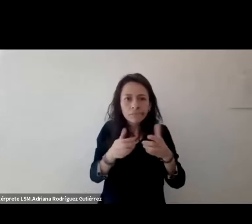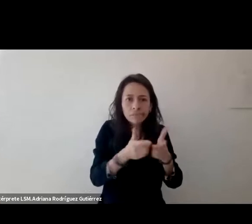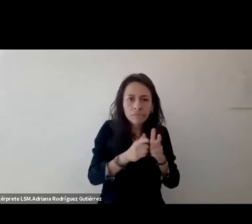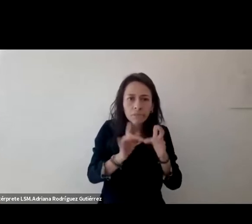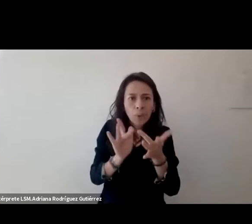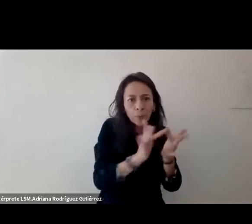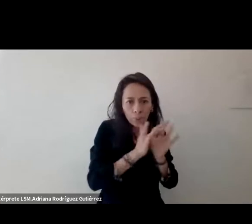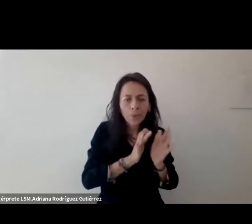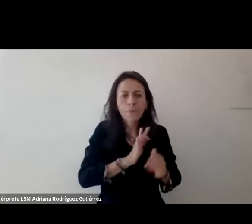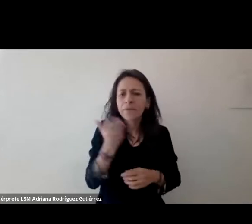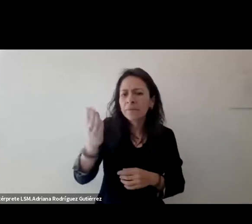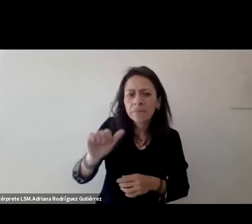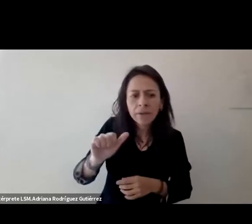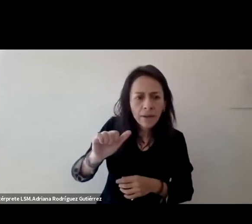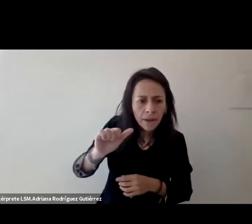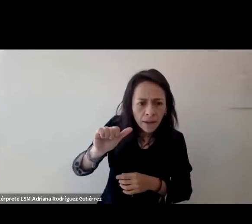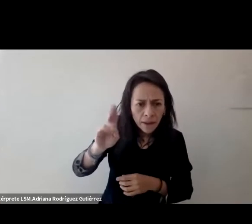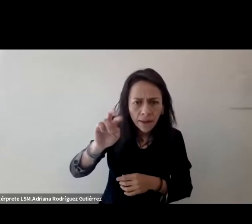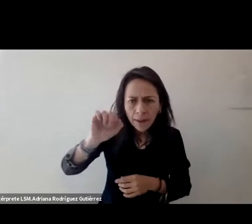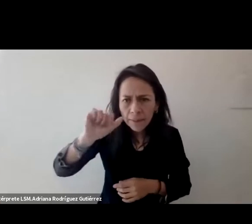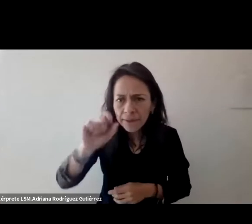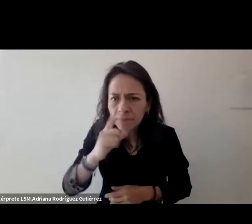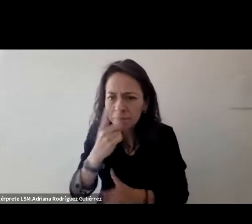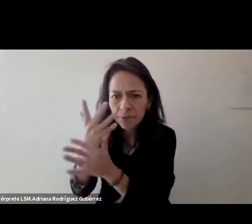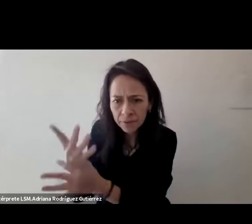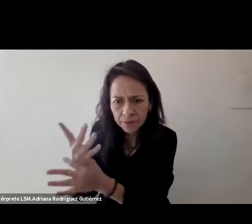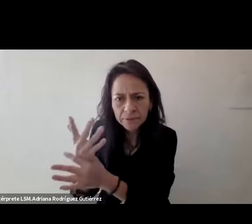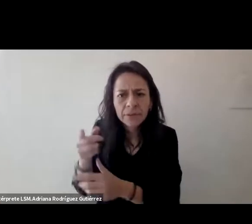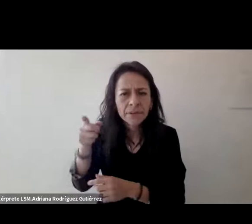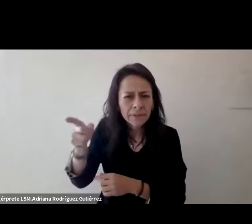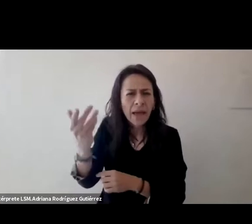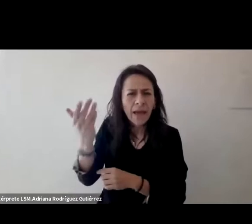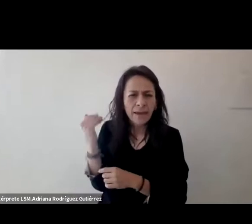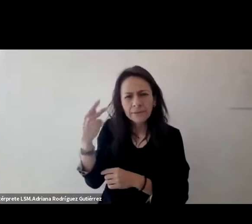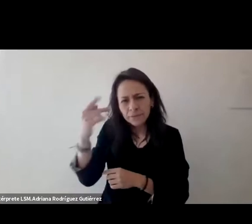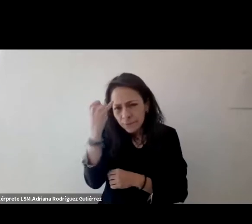Abril nos dice que la estrategia de redes que nos comentó